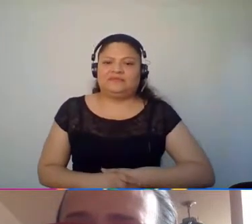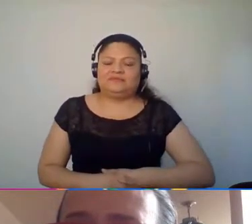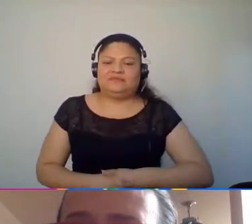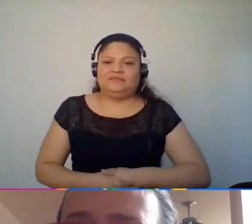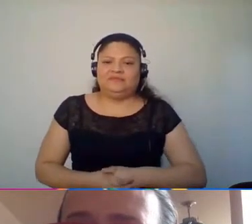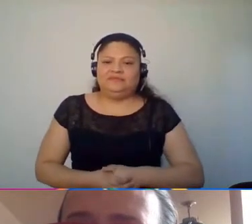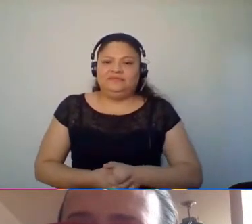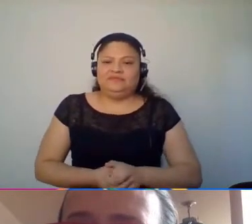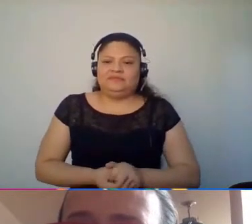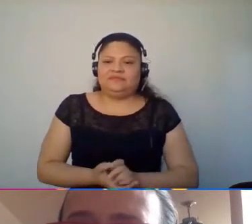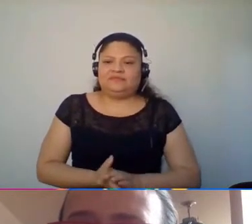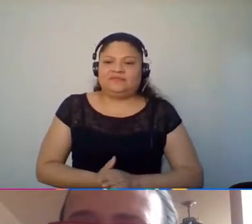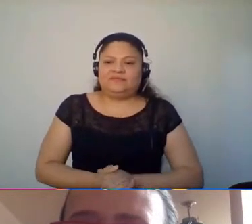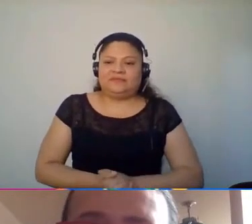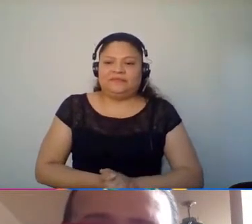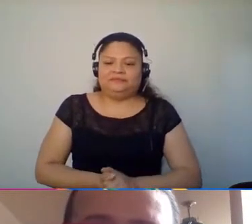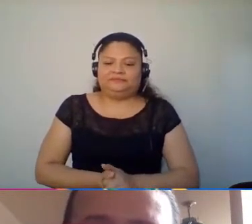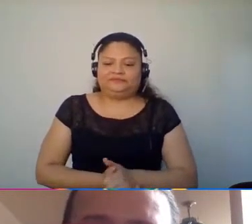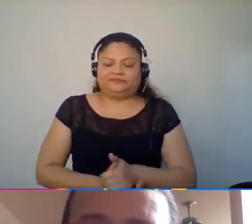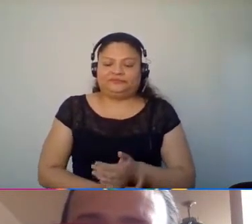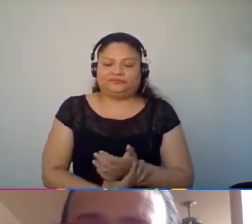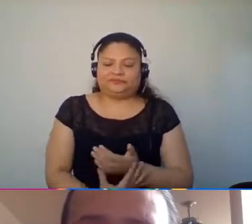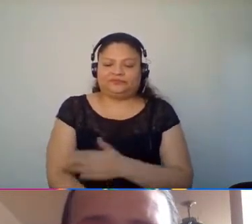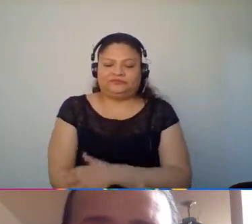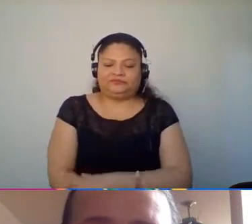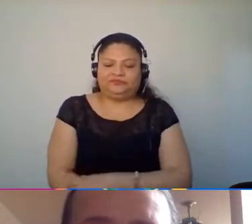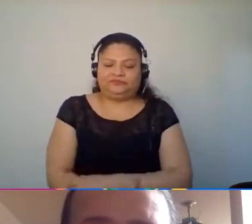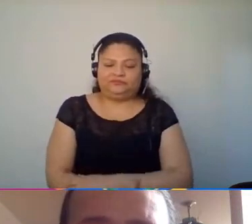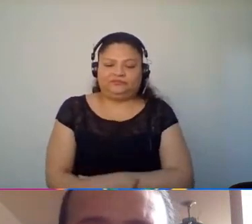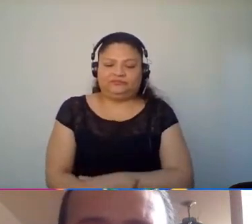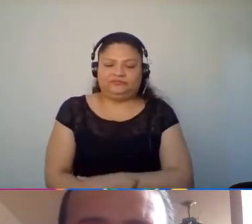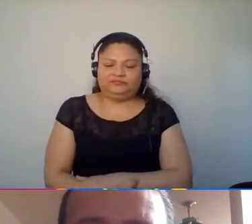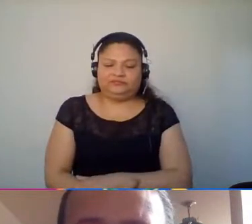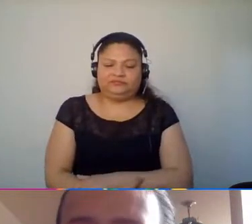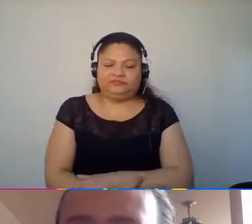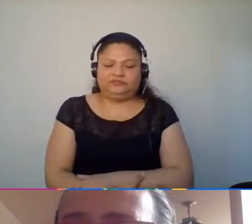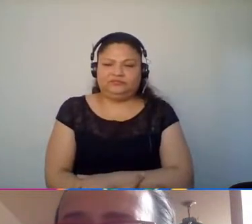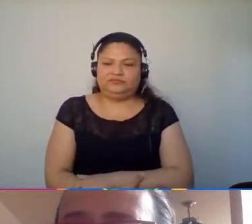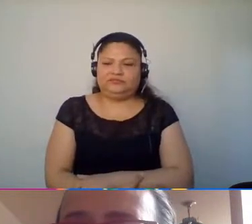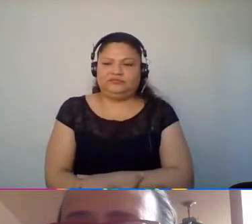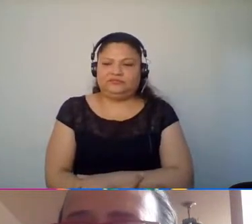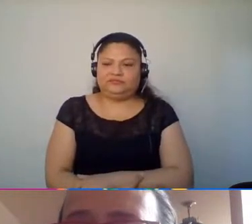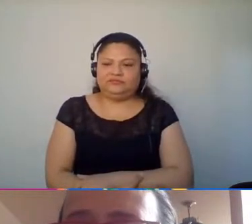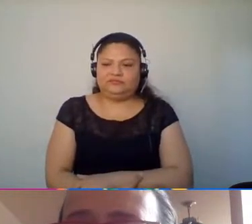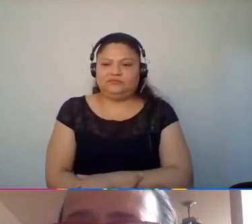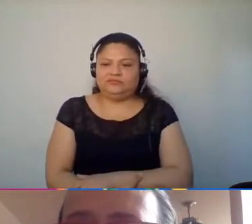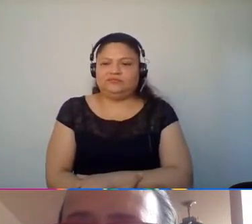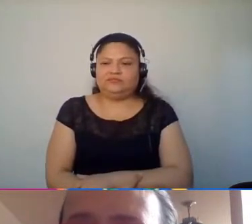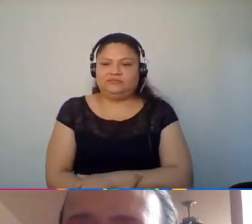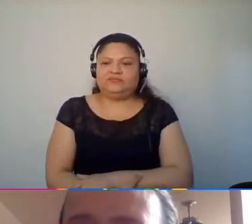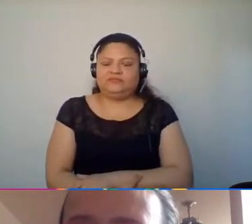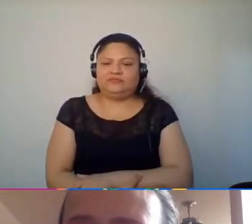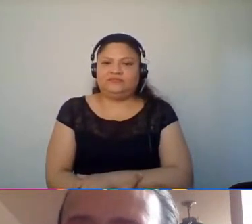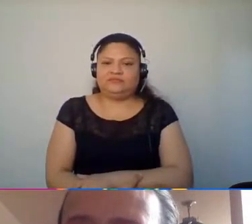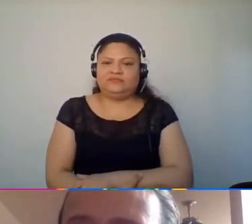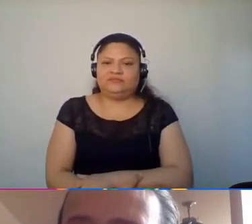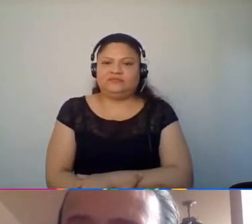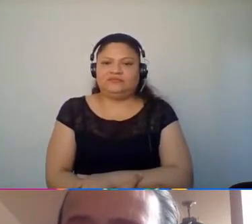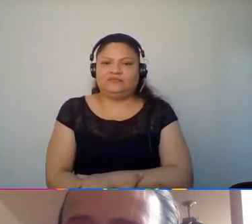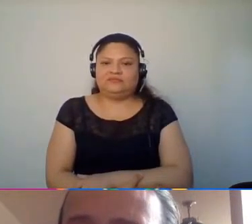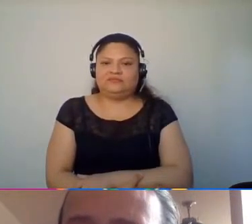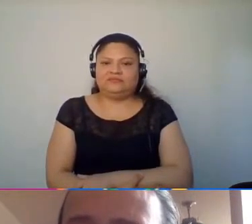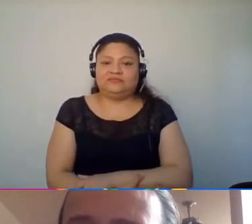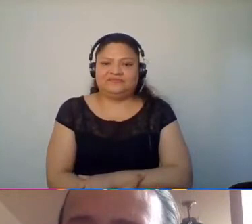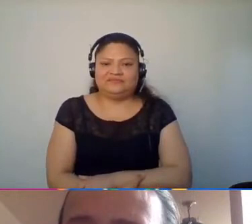Los alumnos con la discapacidad se basan en la lectura de los labios. Eso es muy interesante. ¿Cómo se mezcla